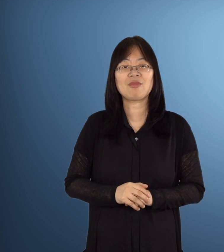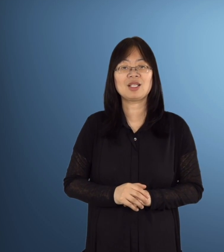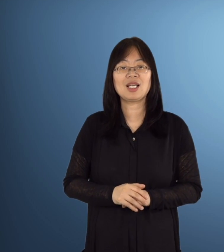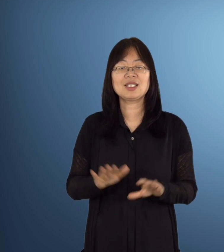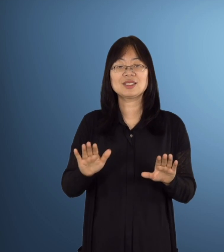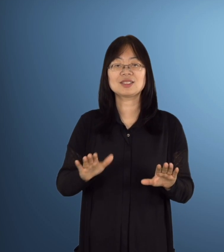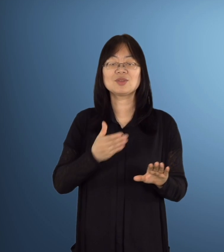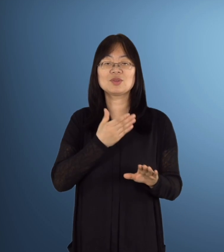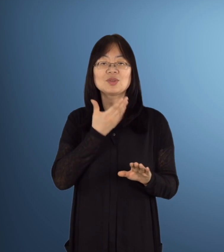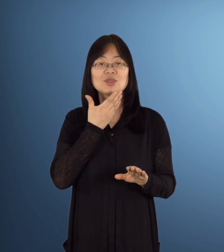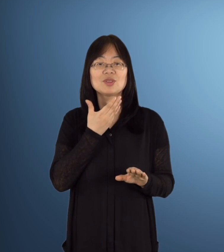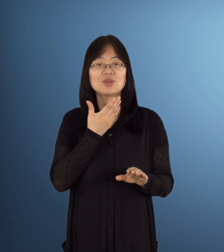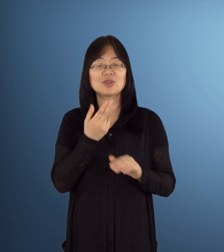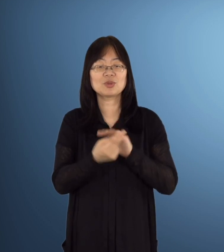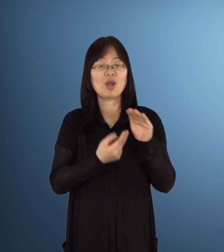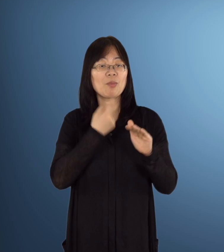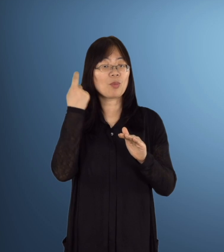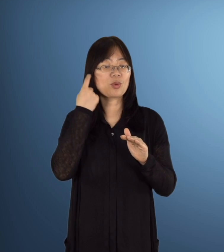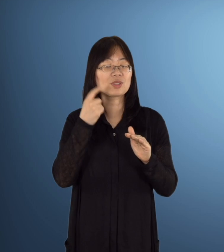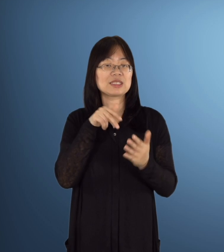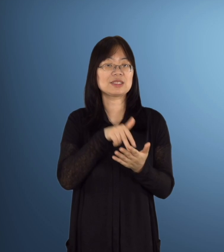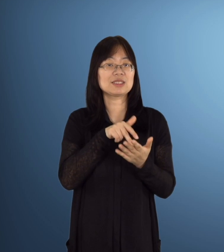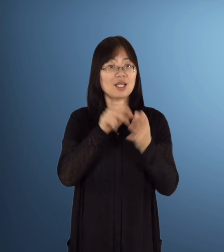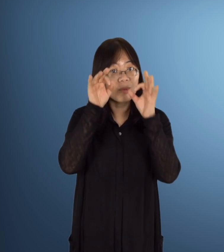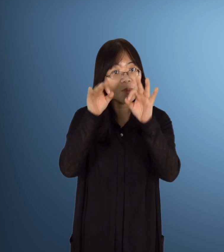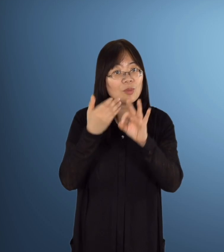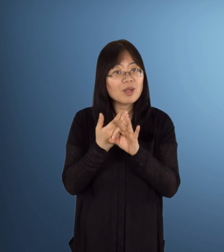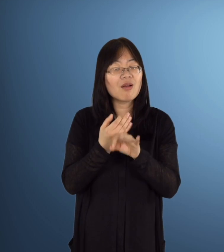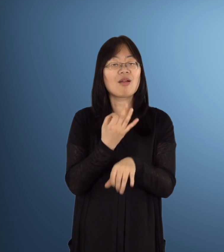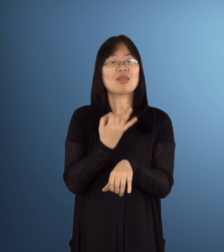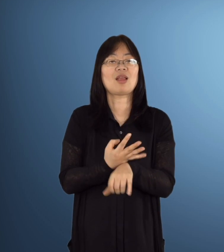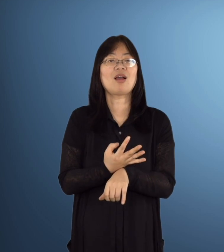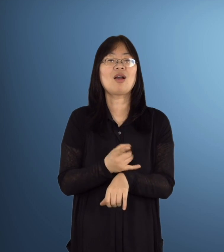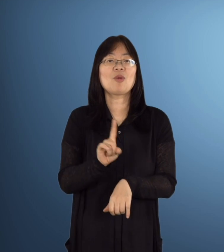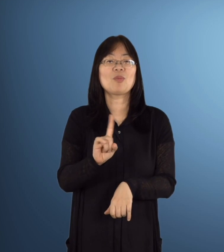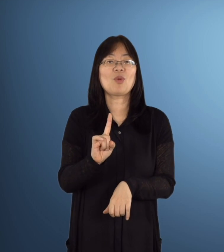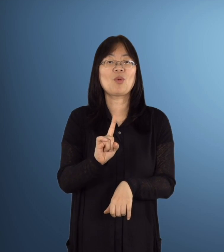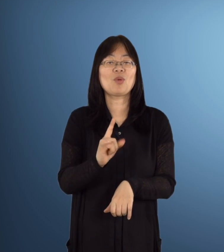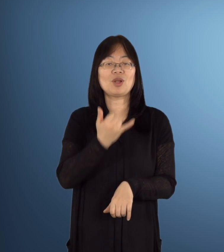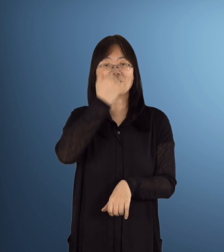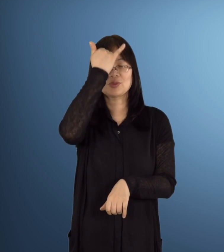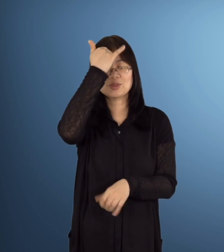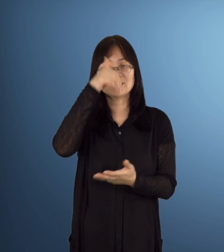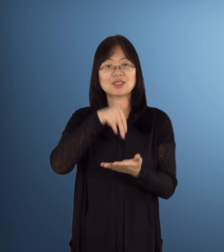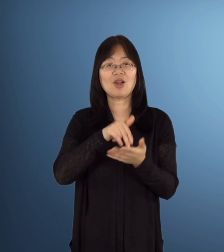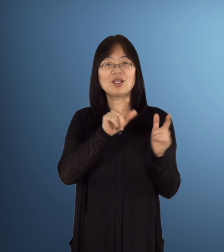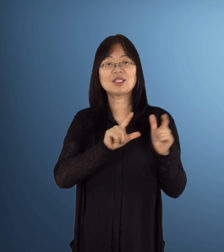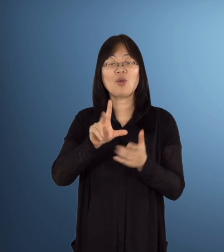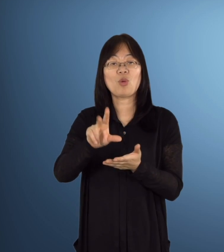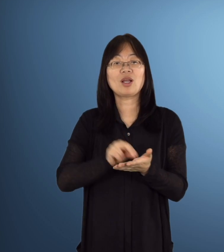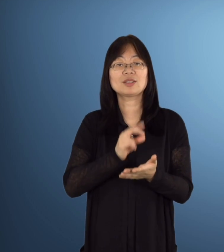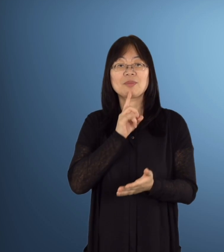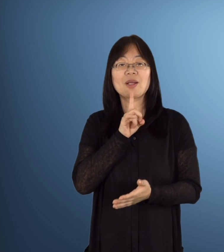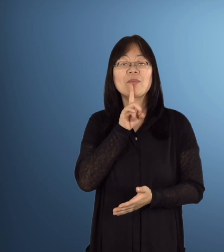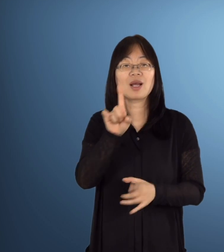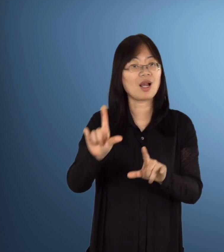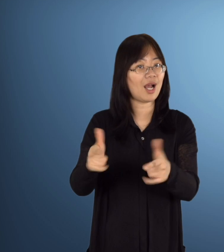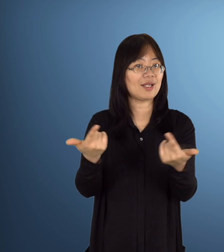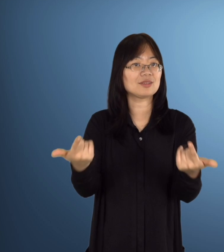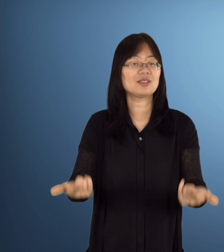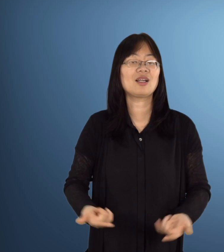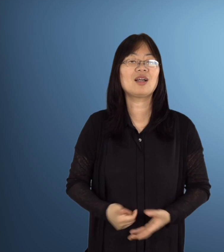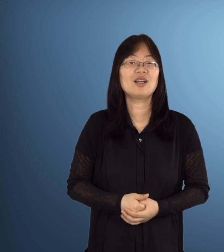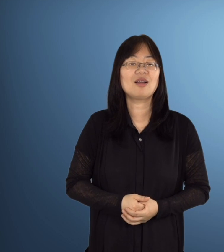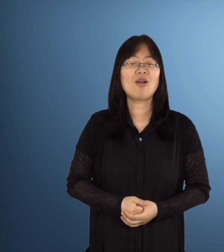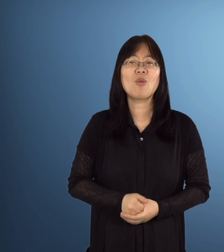그러니까 요한복음이라는 맥락에는 단순히 윤리적 삶의 과제만을 얘기하는 것이